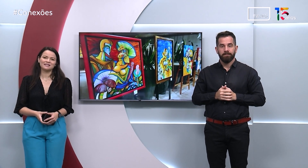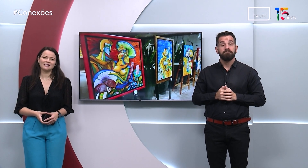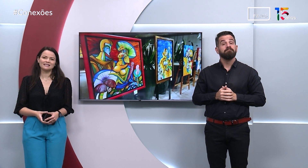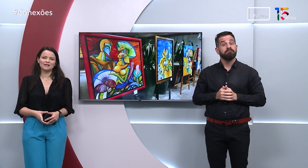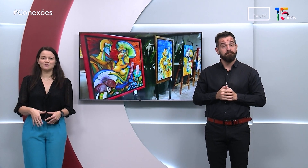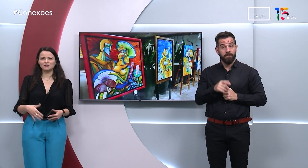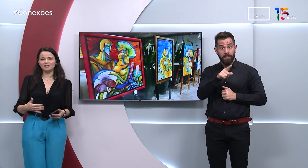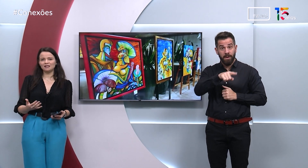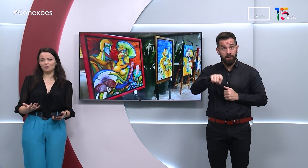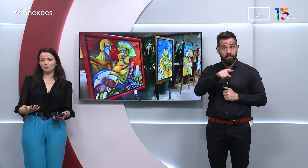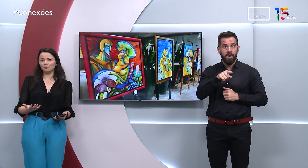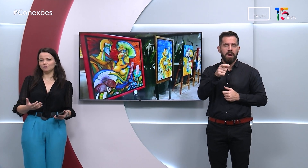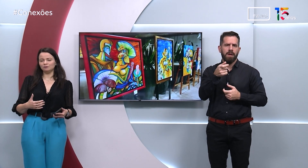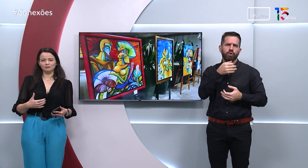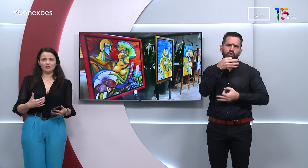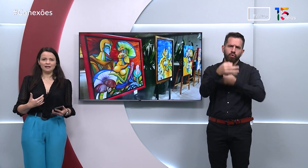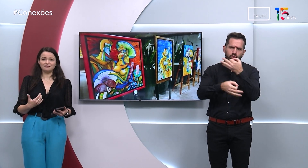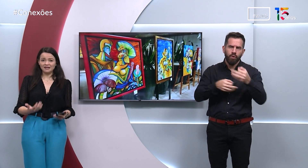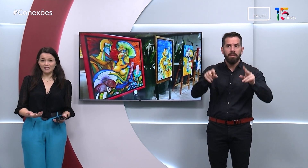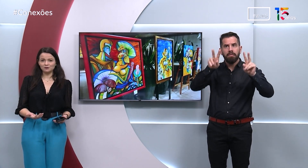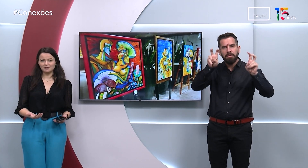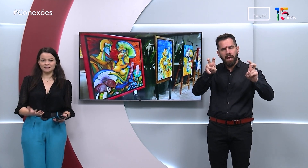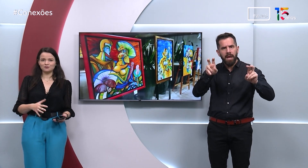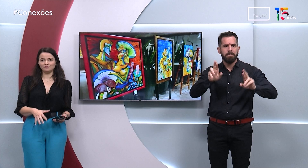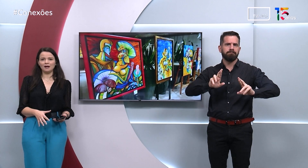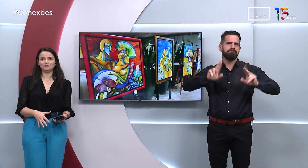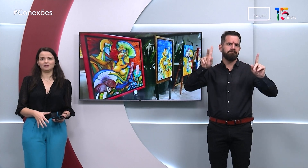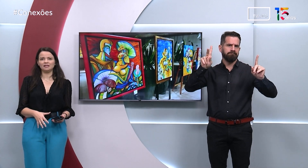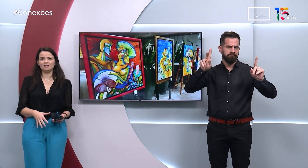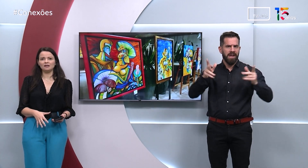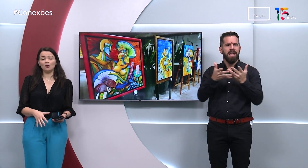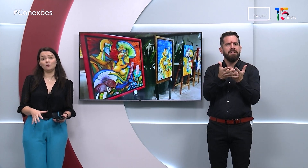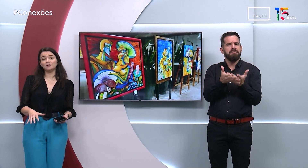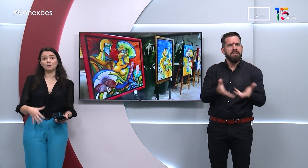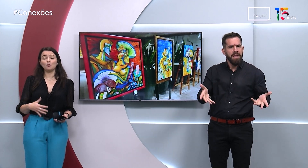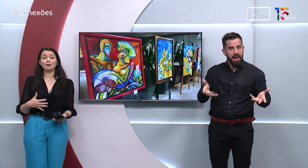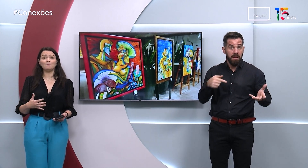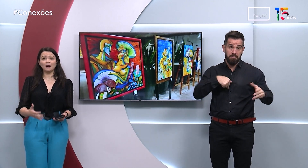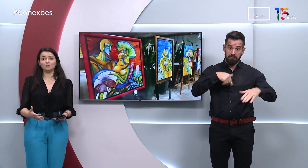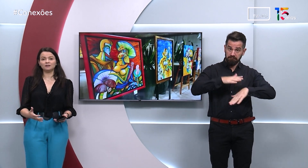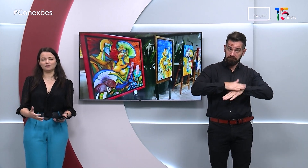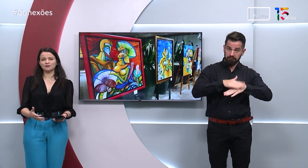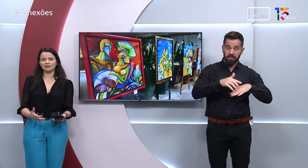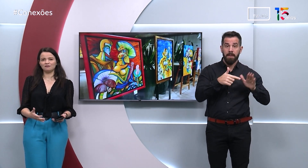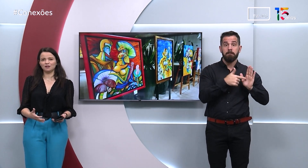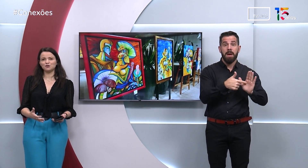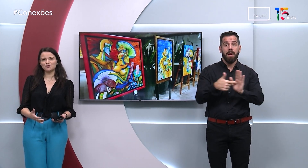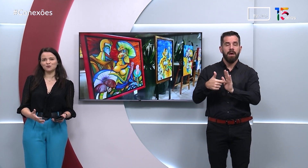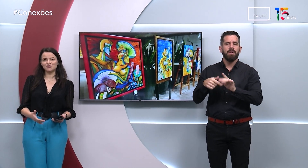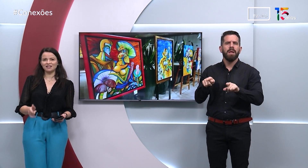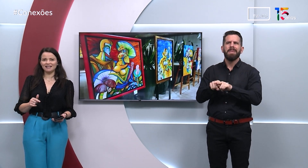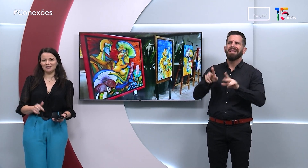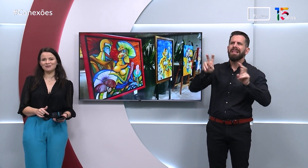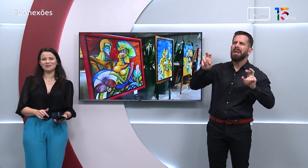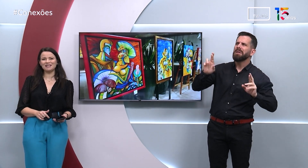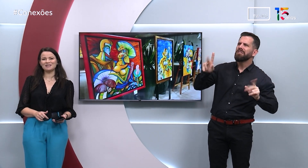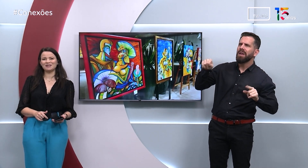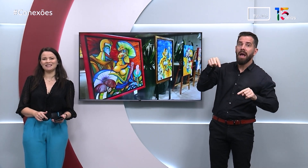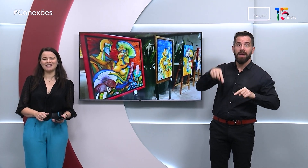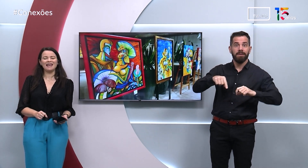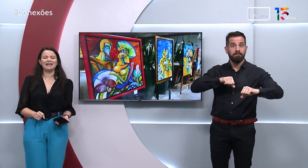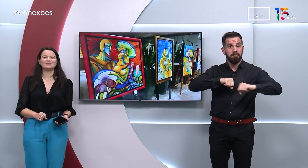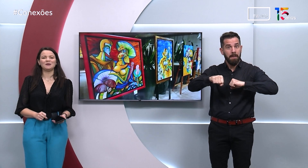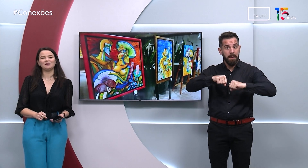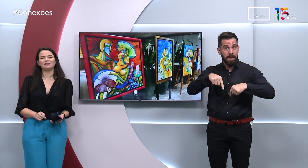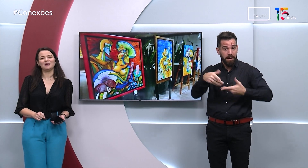Bom, se você quiser sugerir algum evento para ser divulgado aqui, ou então alguma pauta que você quer ver discutida aqui no